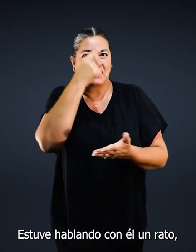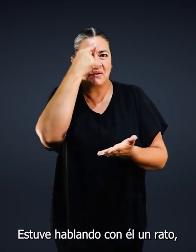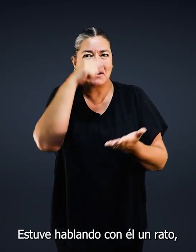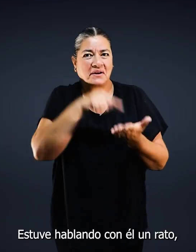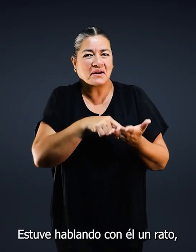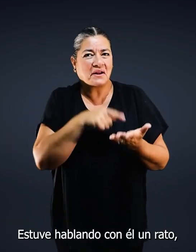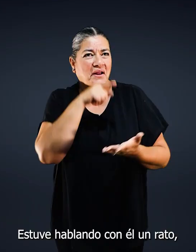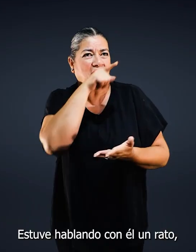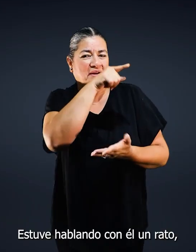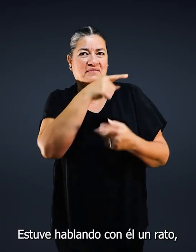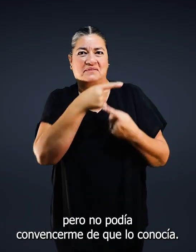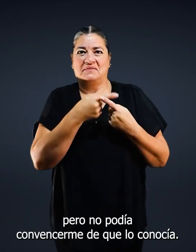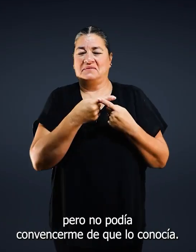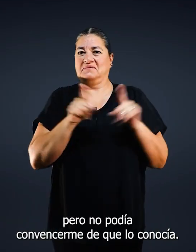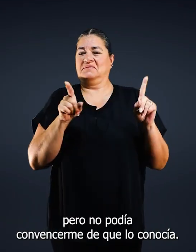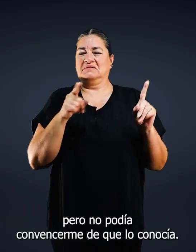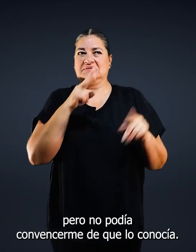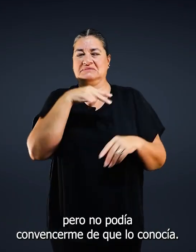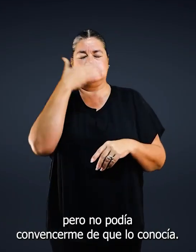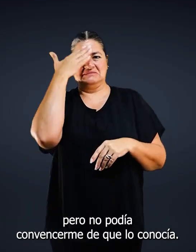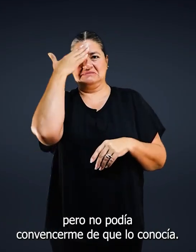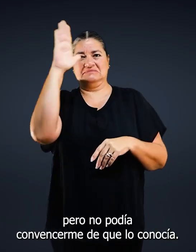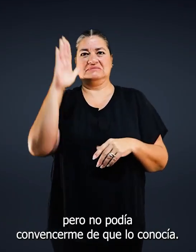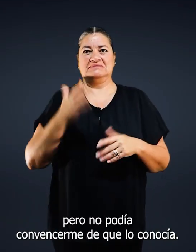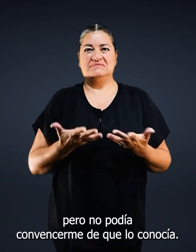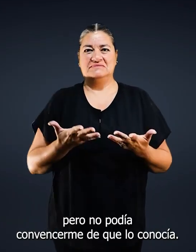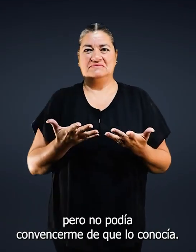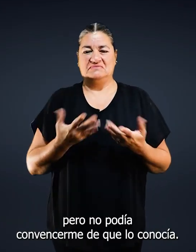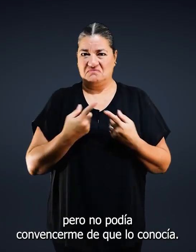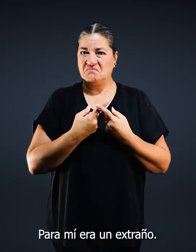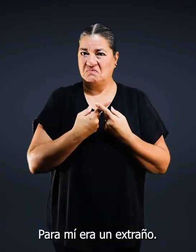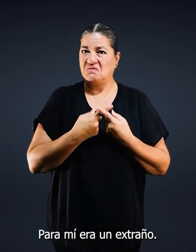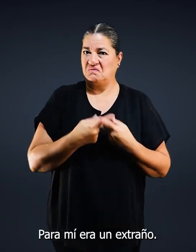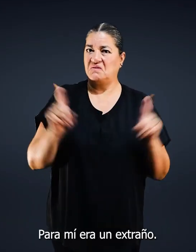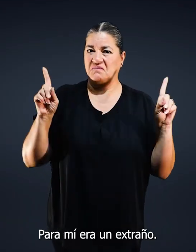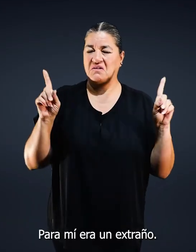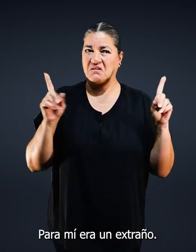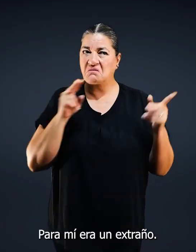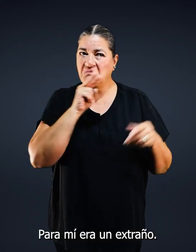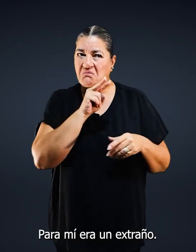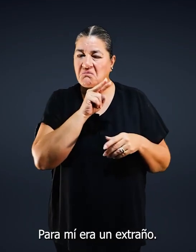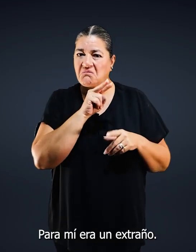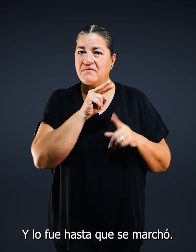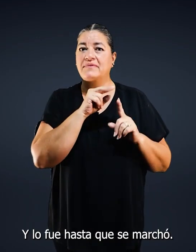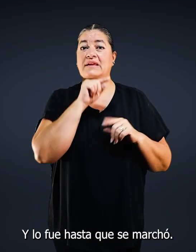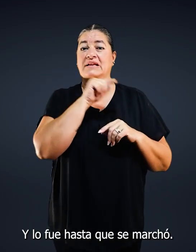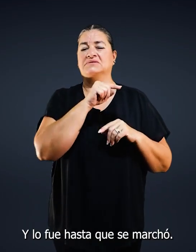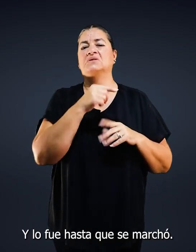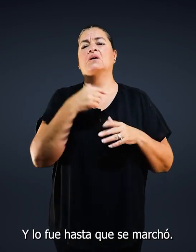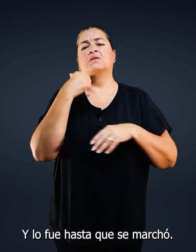Estuve hablando con él un rato, pero no podía convencerme de que lo conocía. Para mí, era un extraño, y lo fue hasta que se